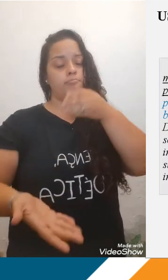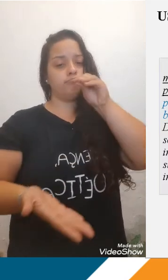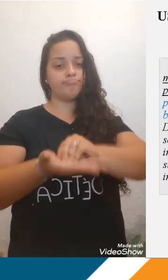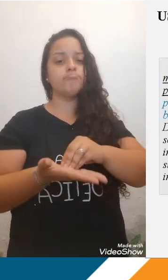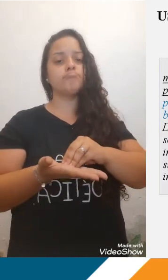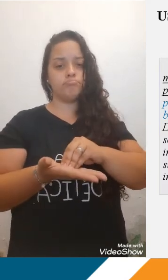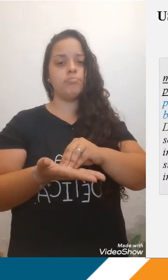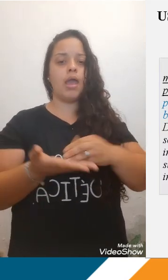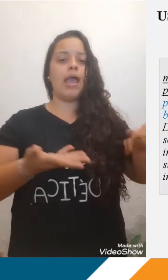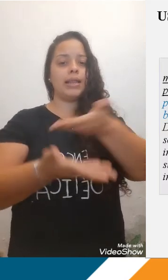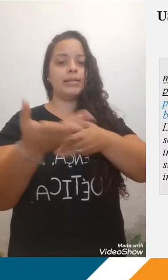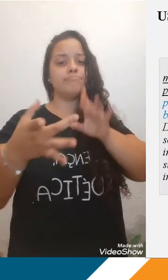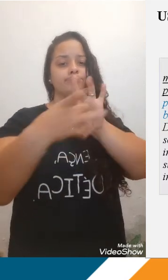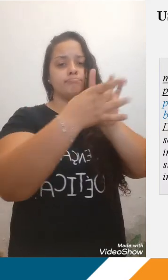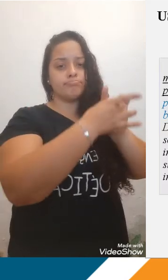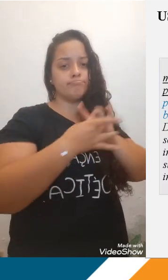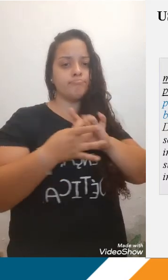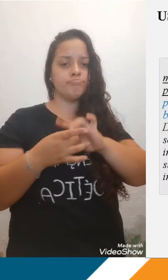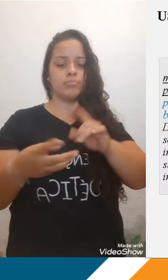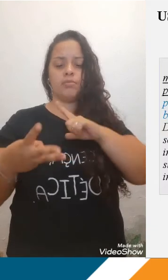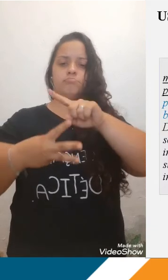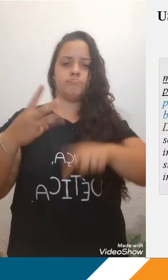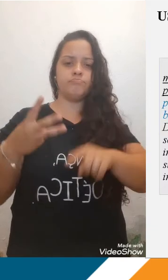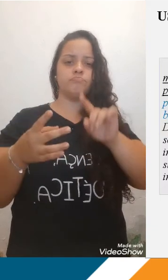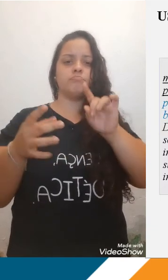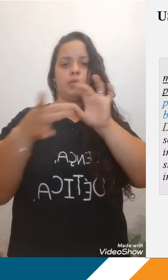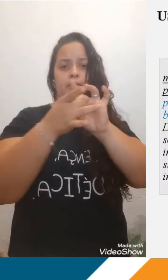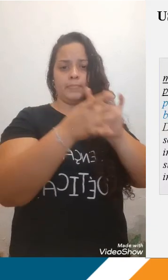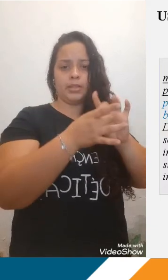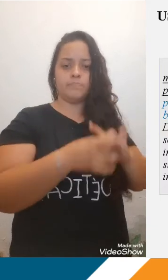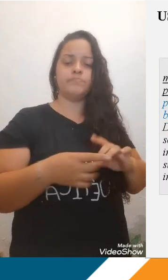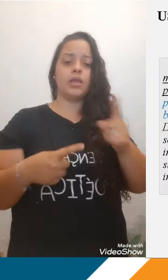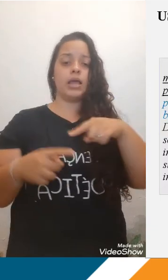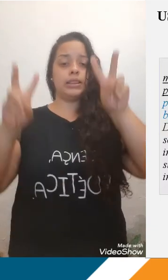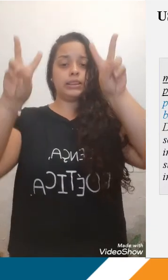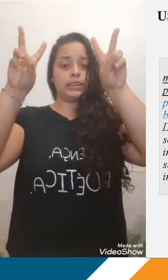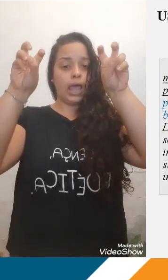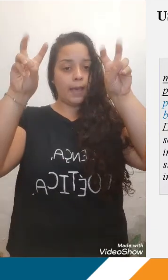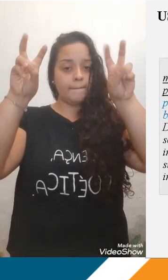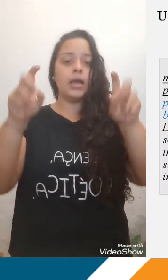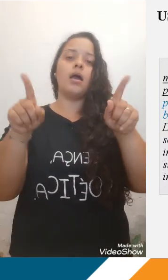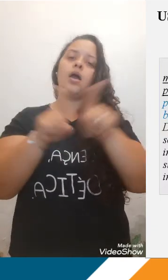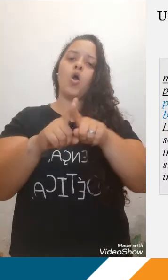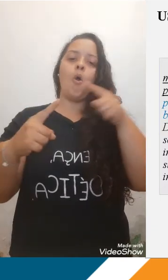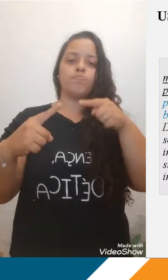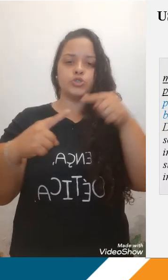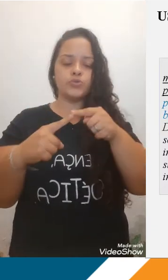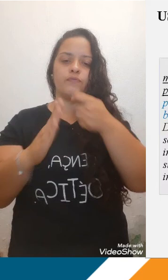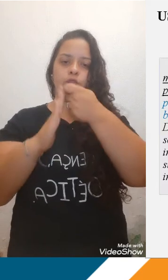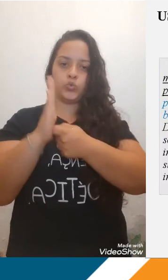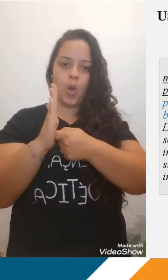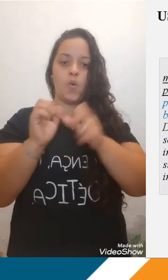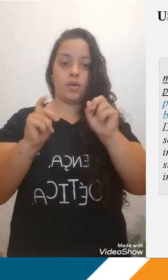o que está sendo escrito e uma boa relação de pertinência com o nosso tema e com os nossos objetivos